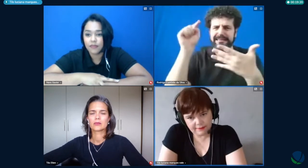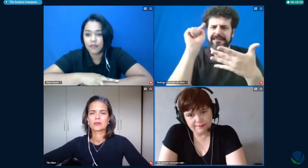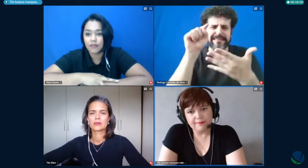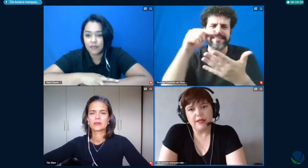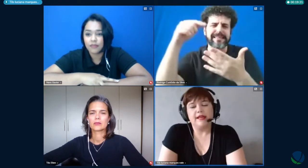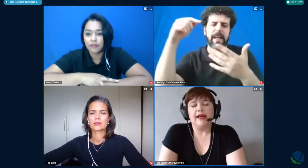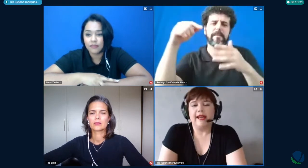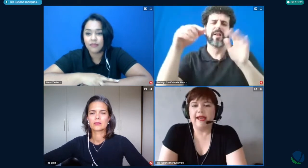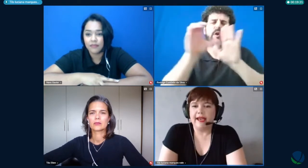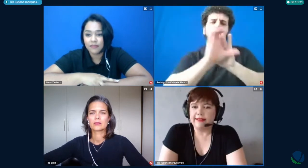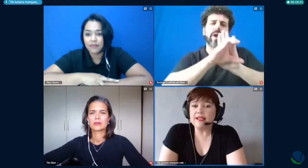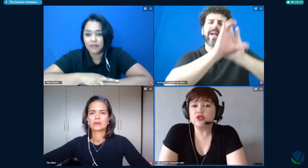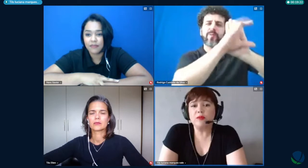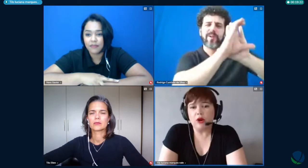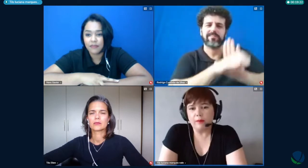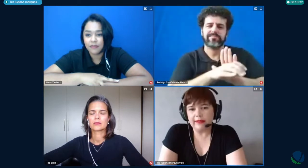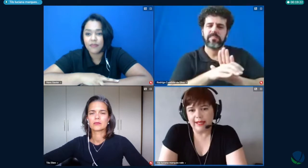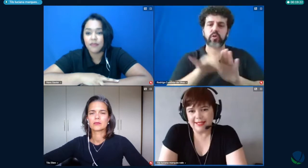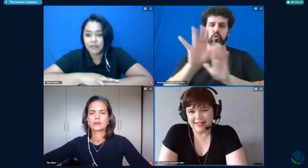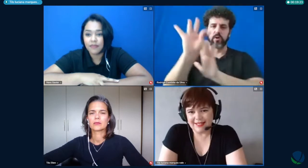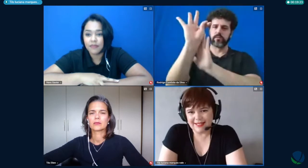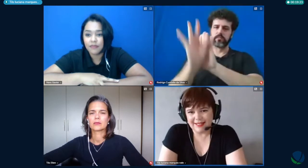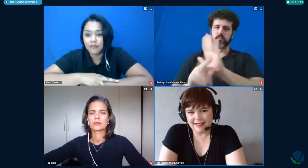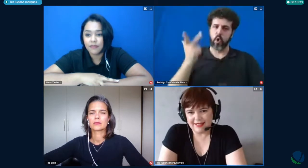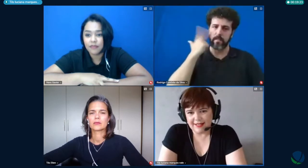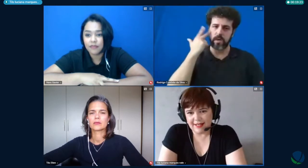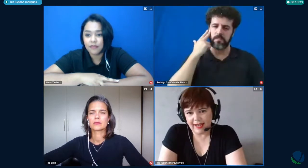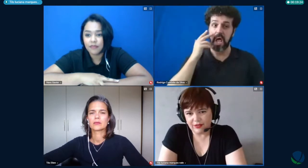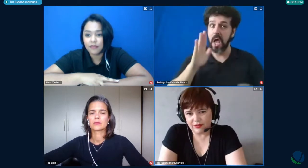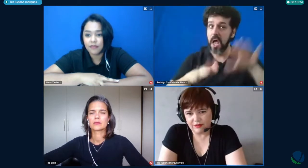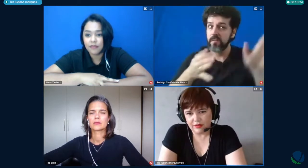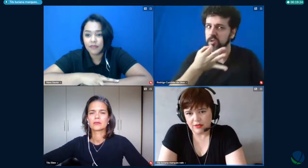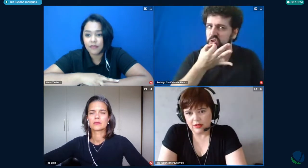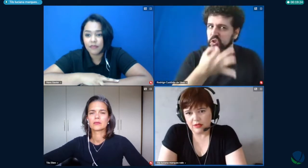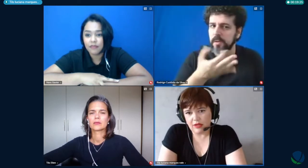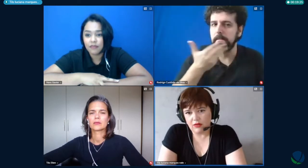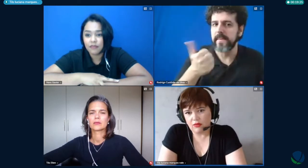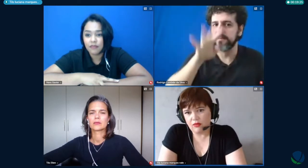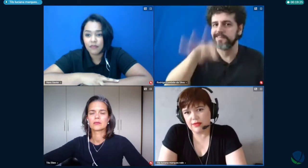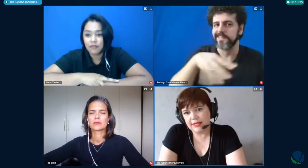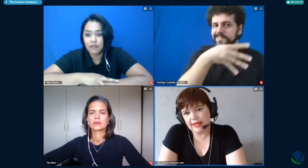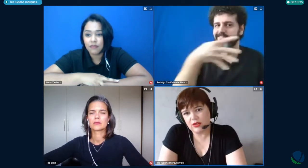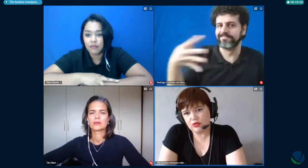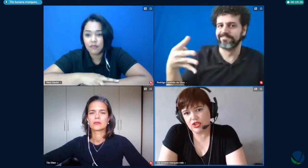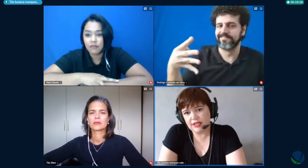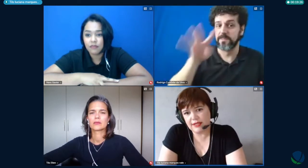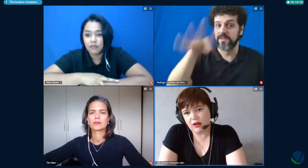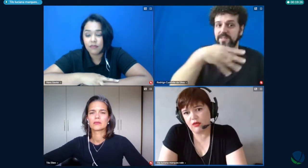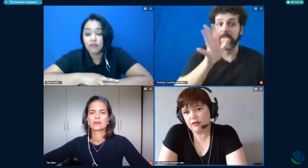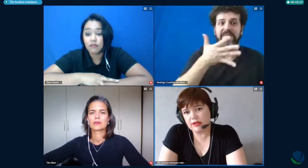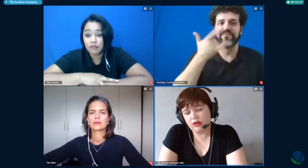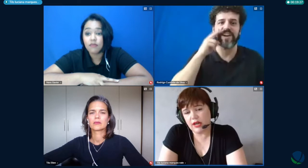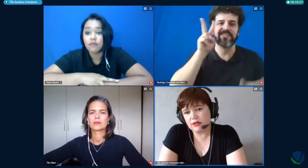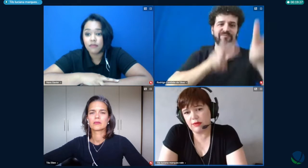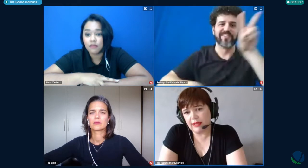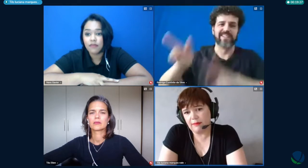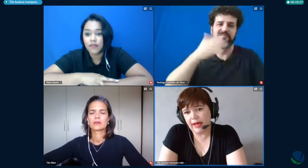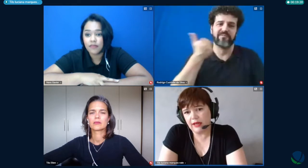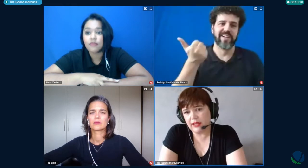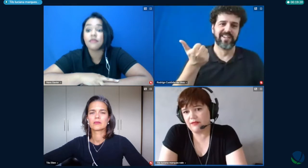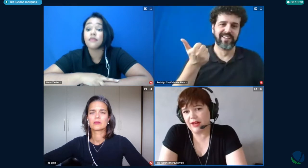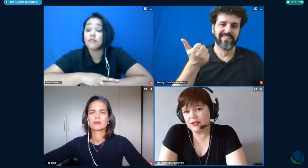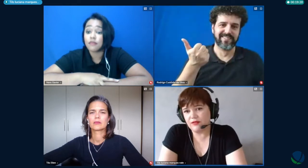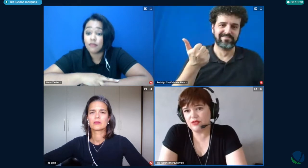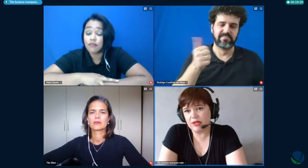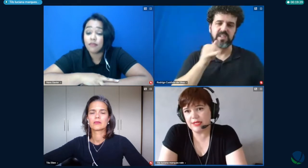extralinguística, das subcompetências, certo? Então, seria sugestão que você colocasse uma